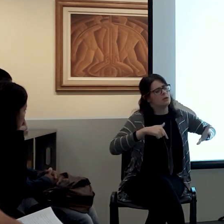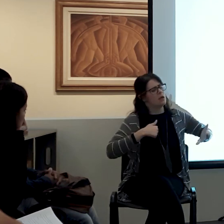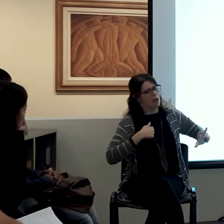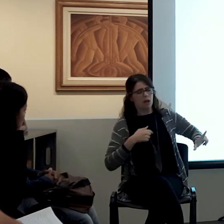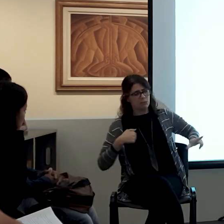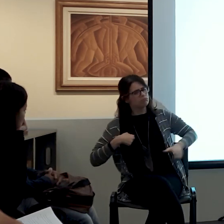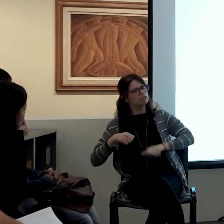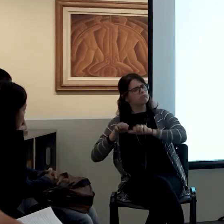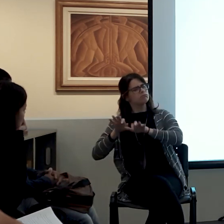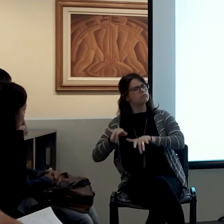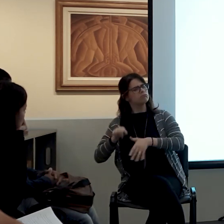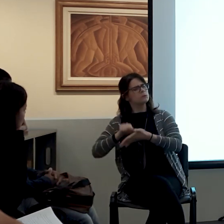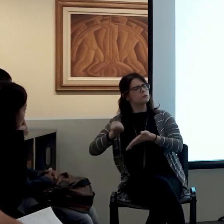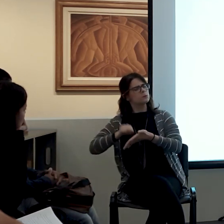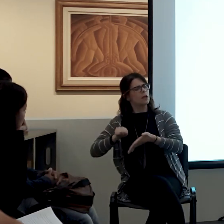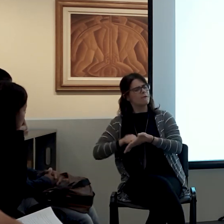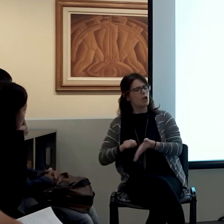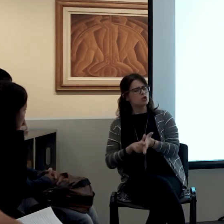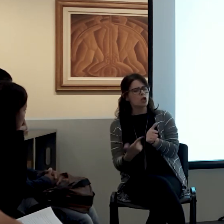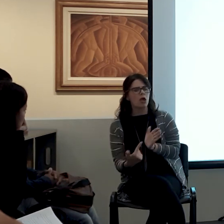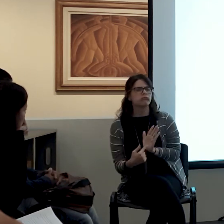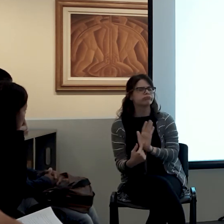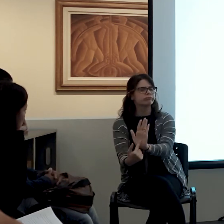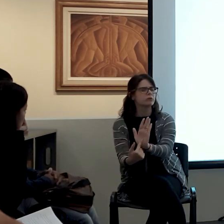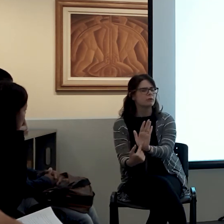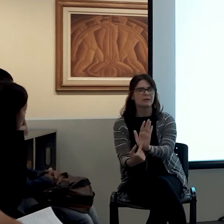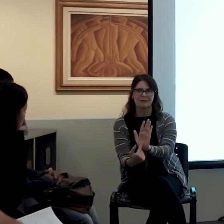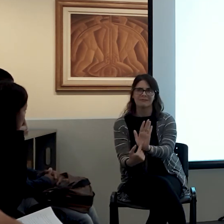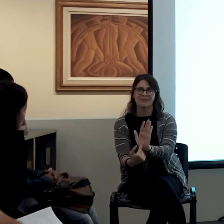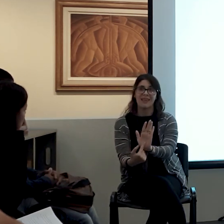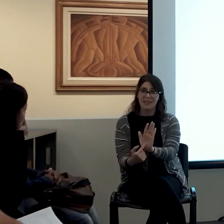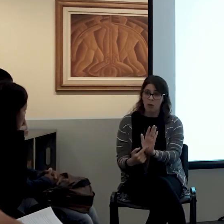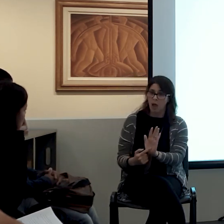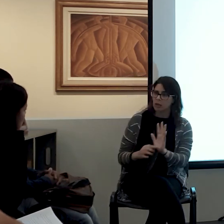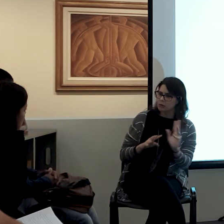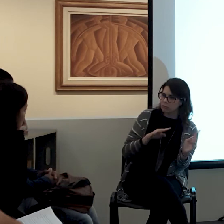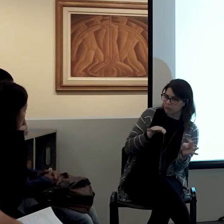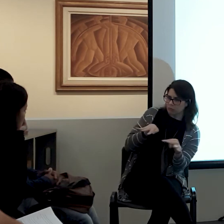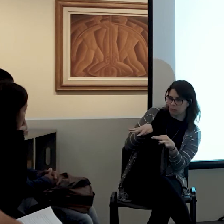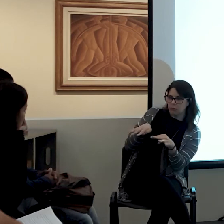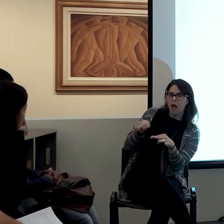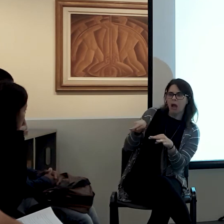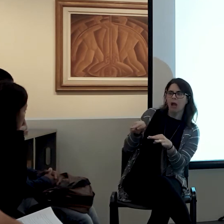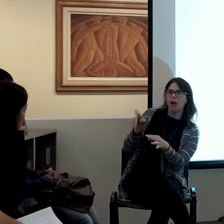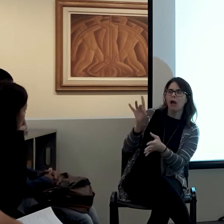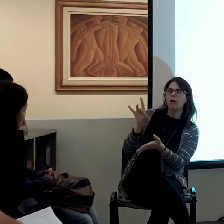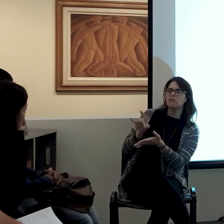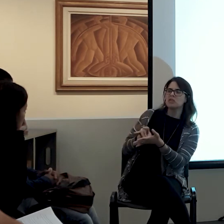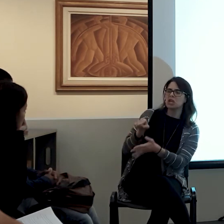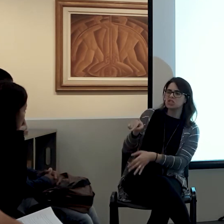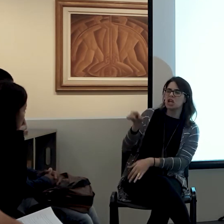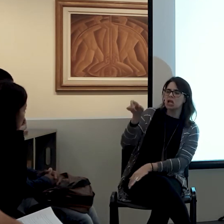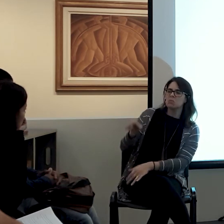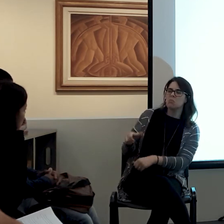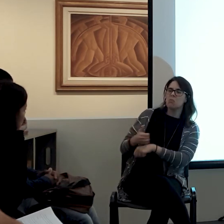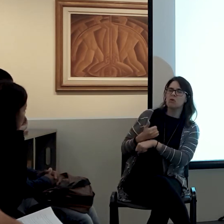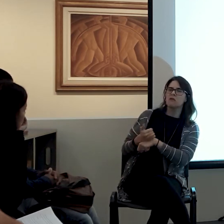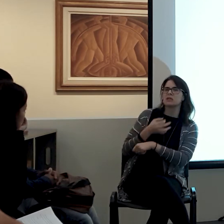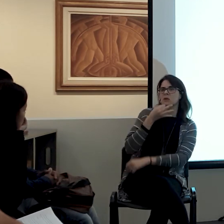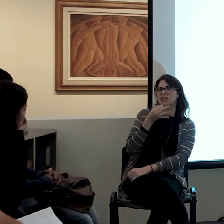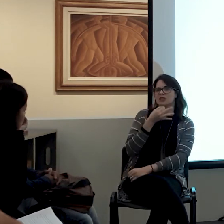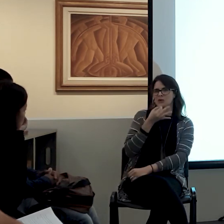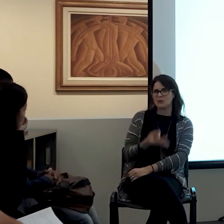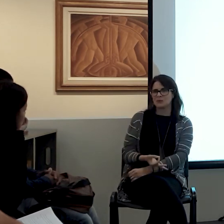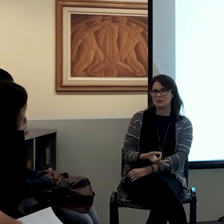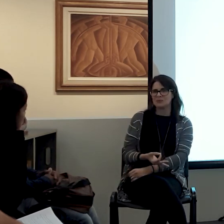E aí esse crítico vai ganhando legitimidade social, que é a sua questão, né? Não passa nas instituições, não,